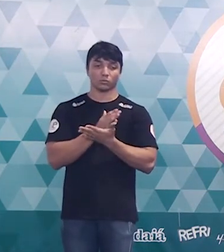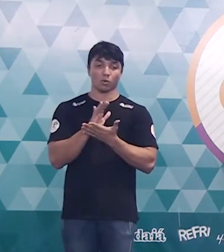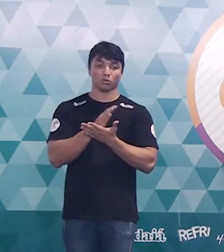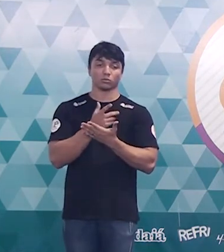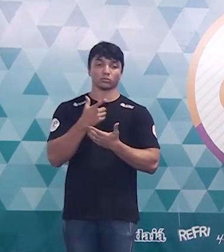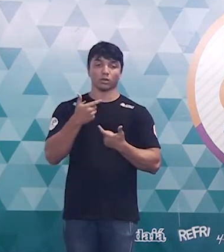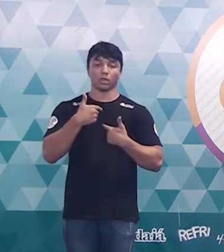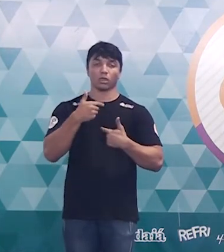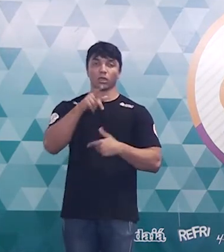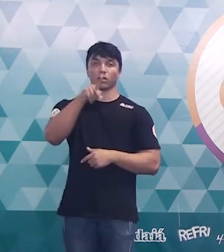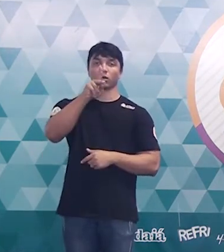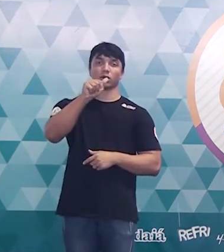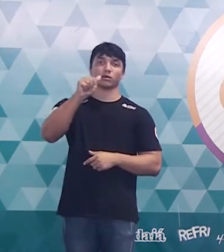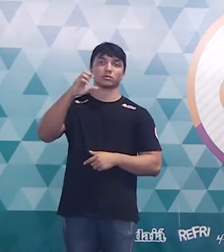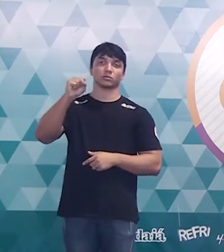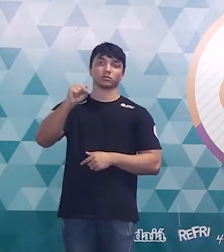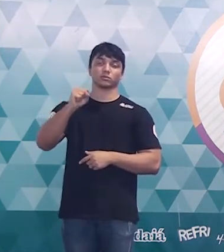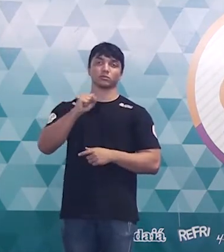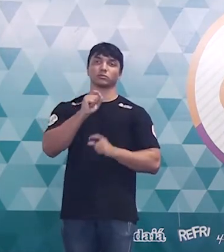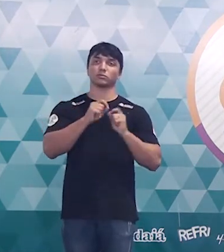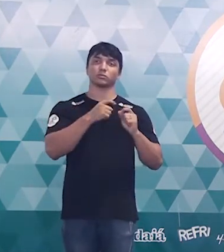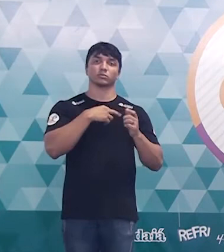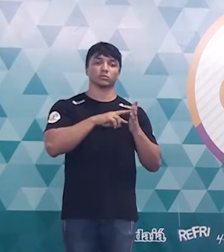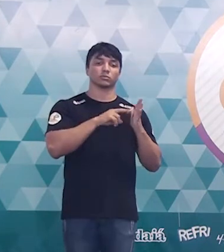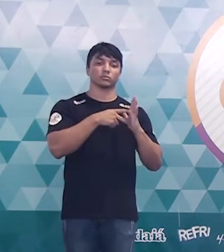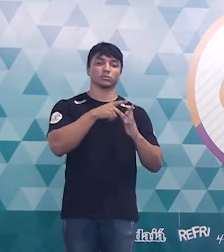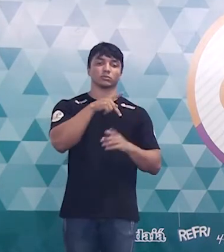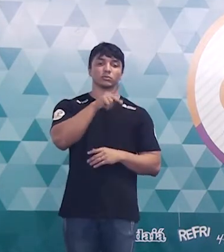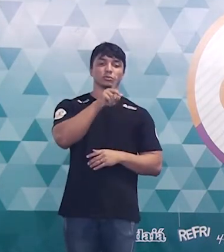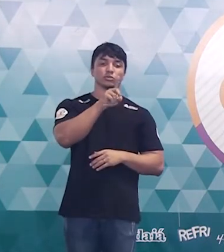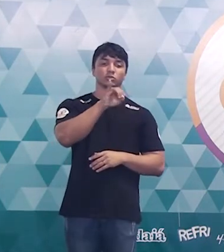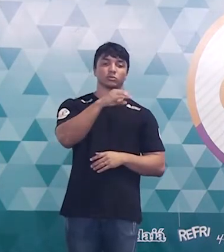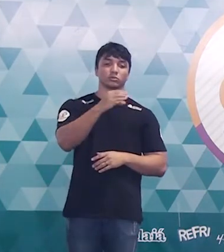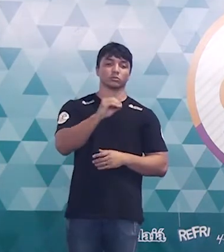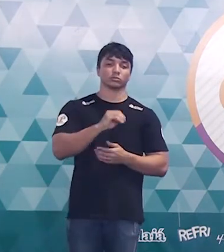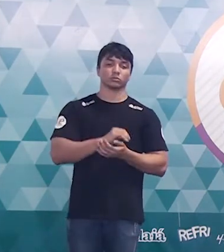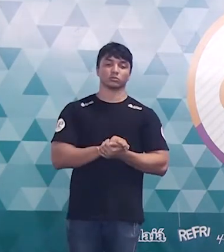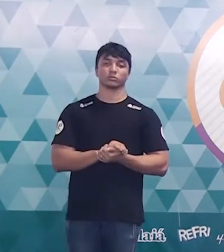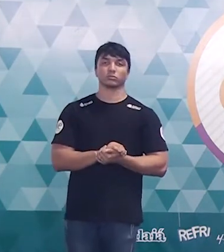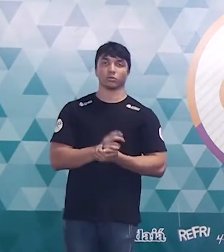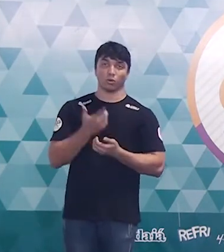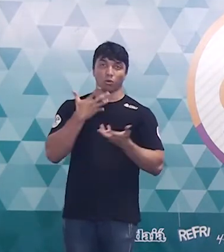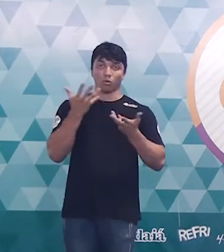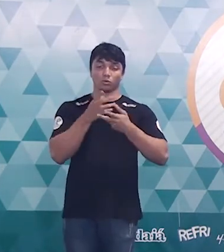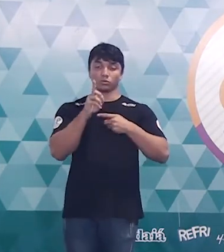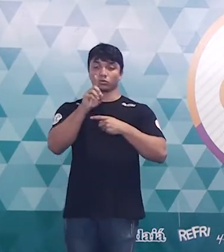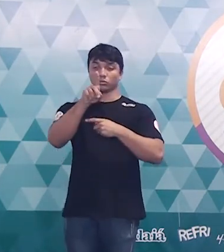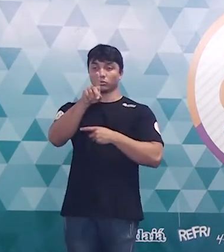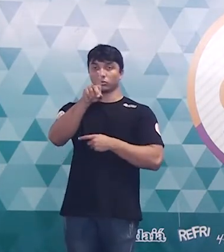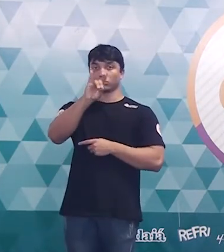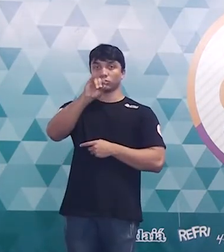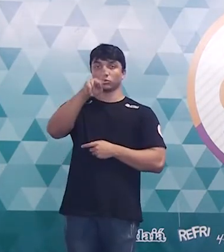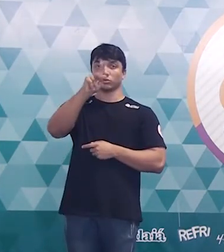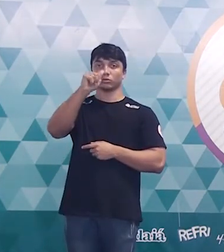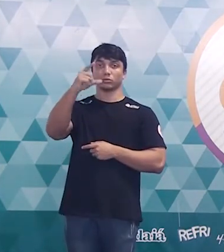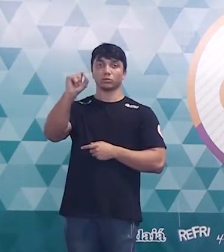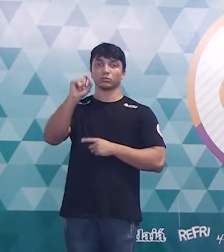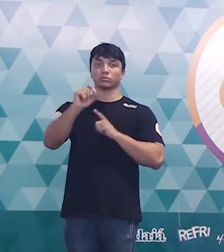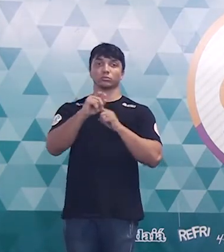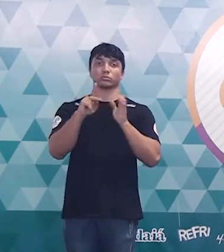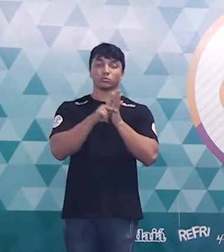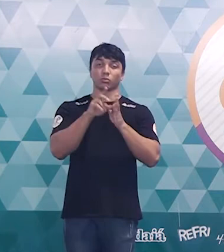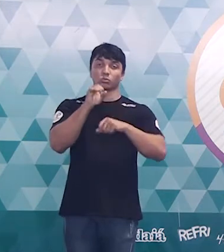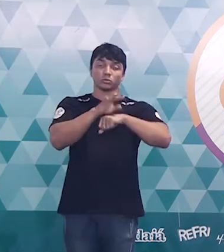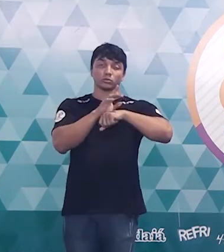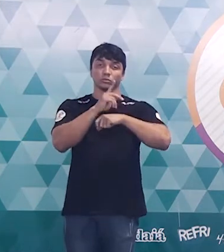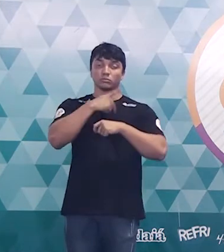tá? Canques. O que é um dia de cão? Eu te ensinei hoje que de cão é a dica do Cancão.